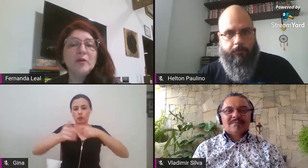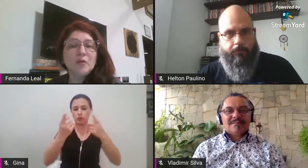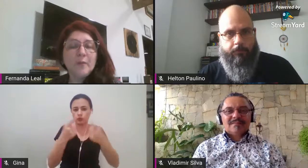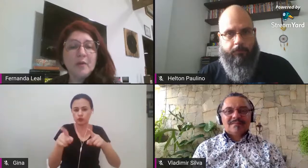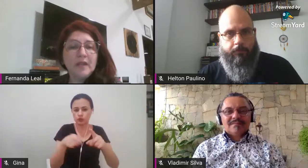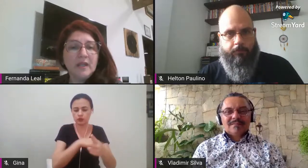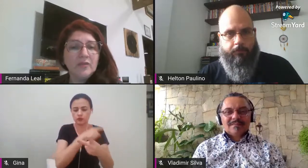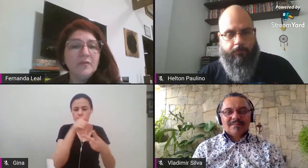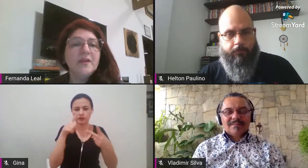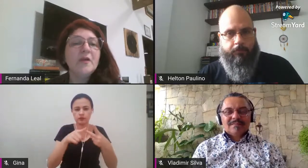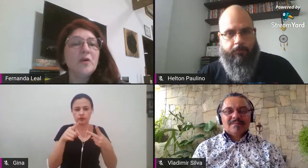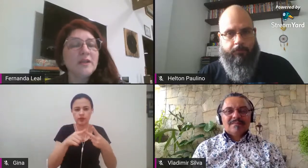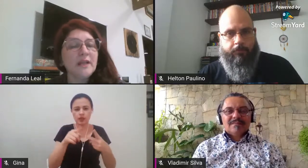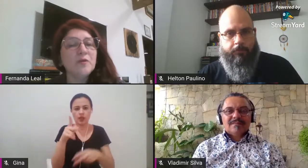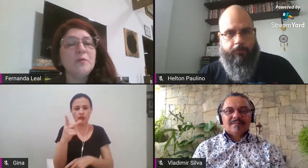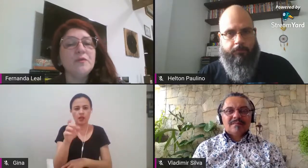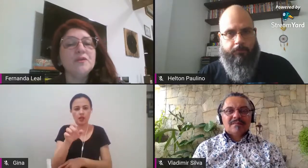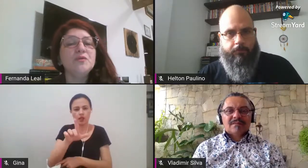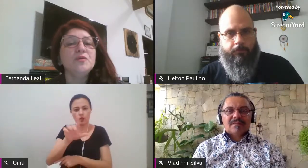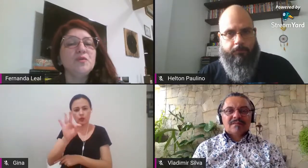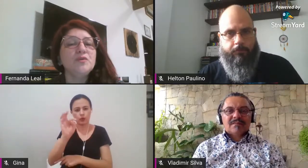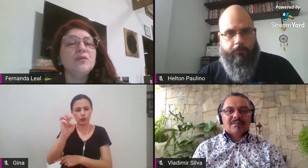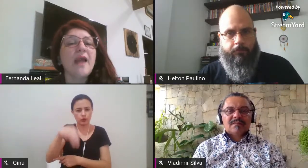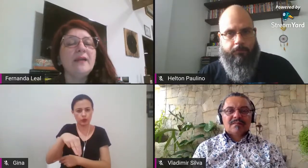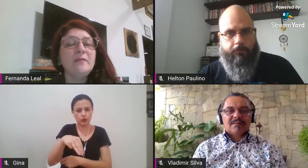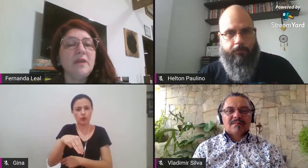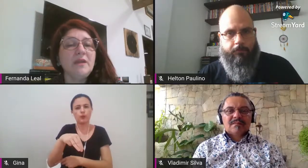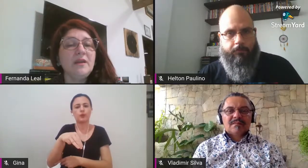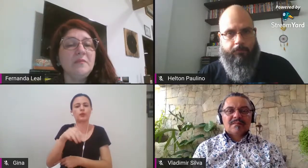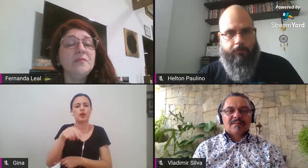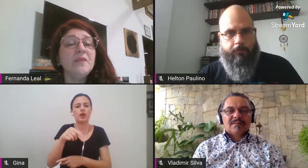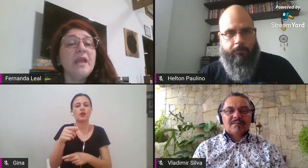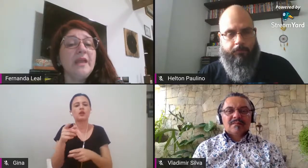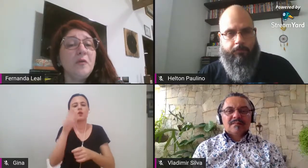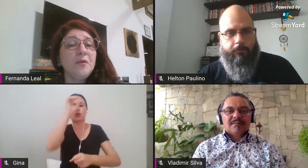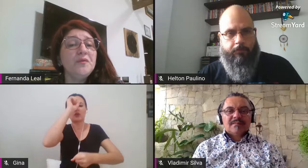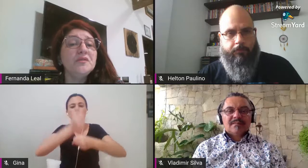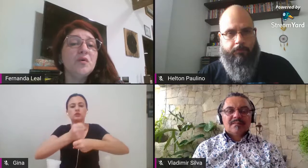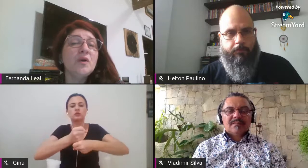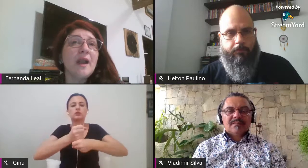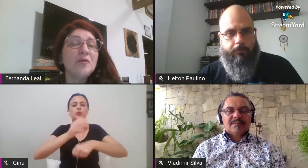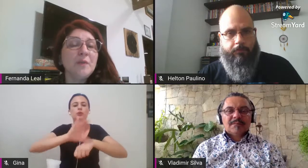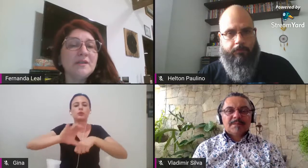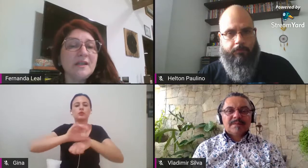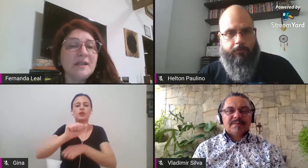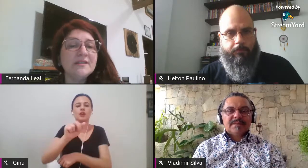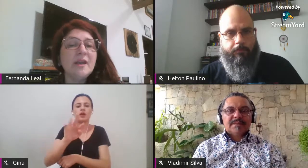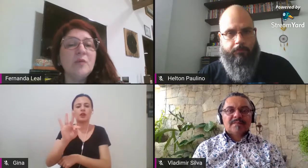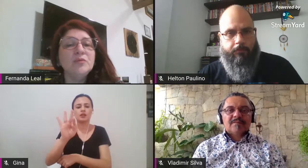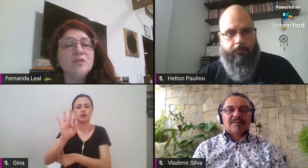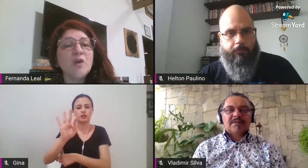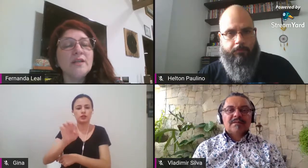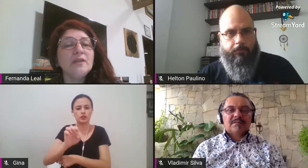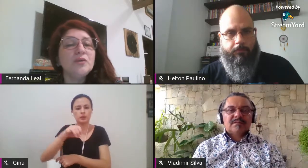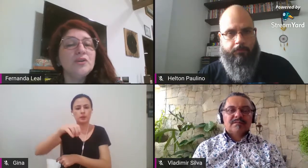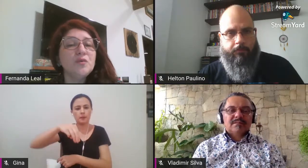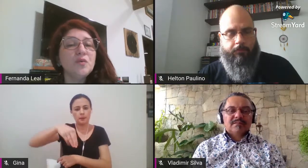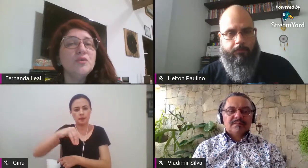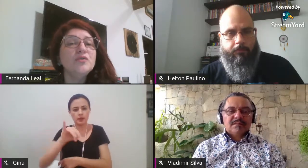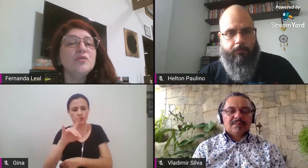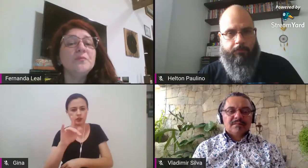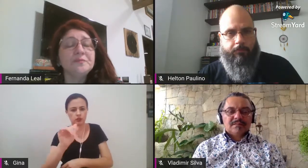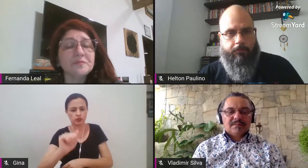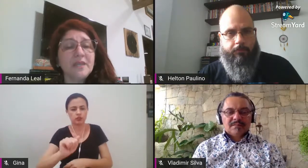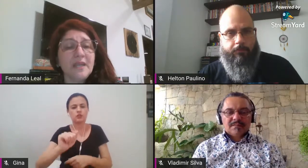professor Elton Paulino, que é coordenador e professor do curso de arte e mídia, e o professor Cláudio Messias, que é um dos coordenadores